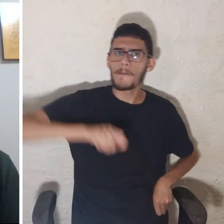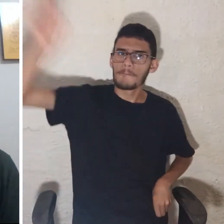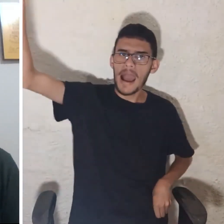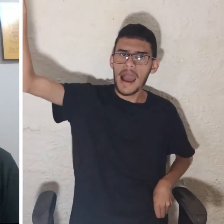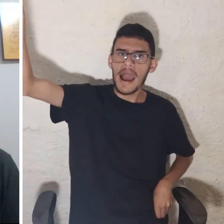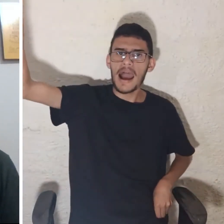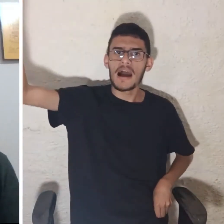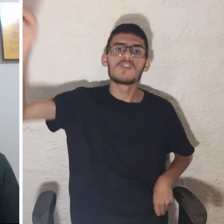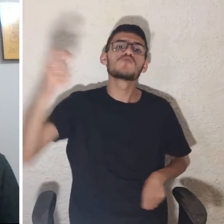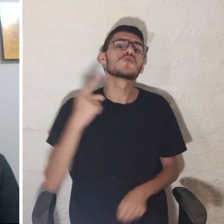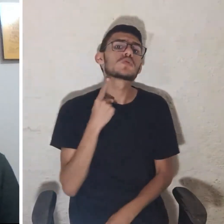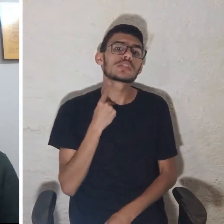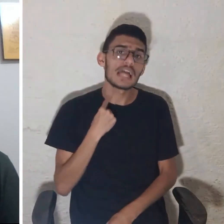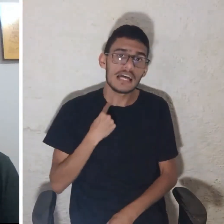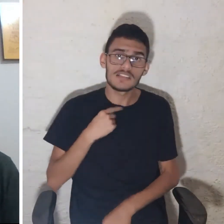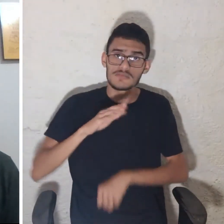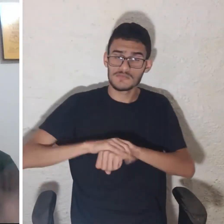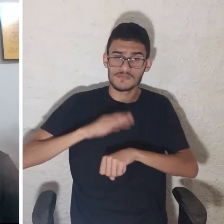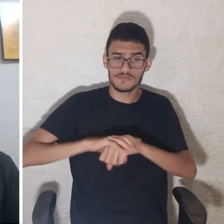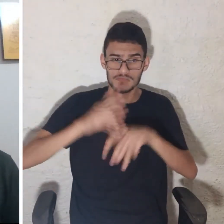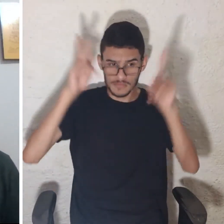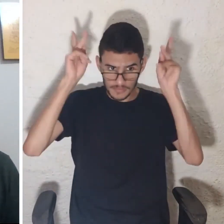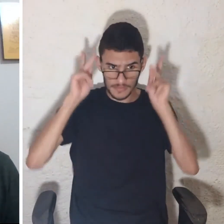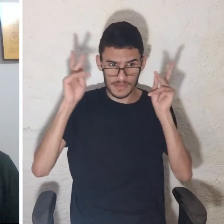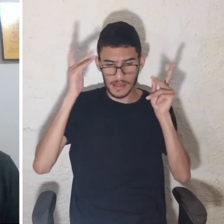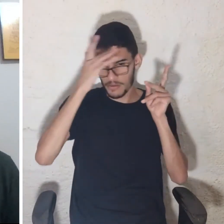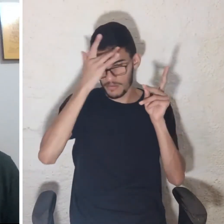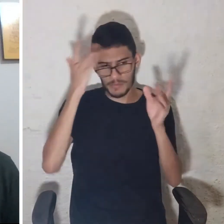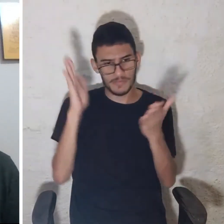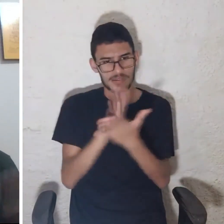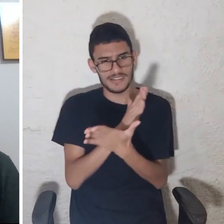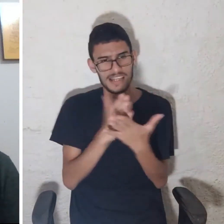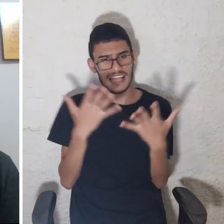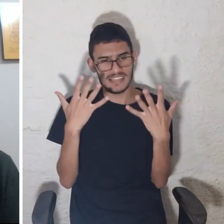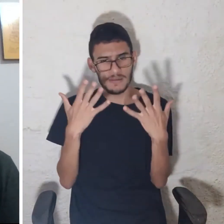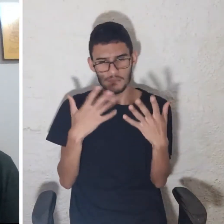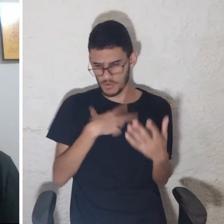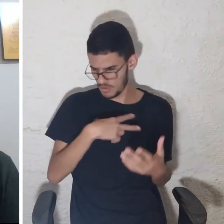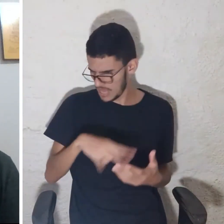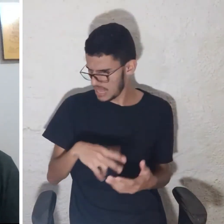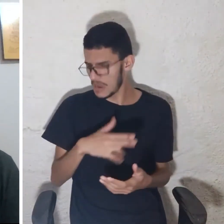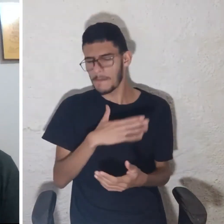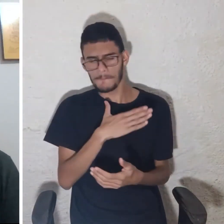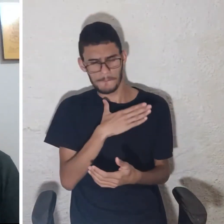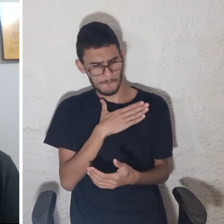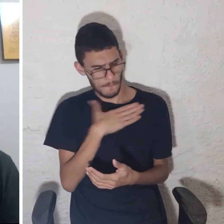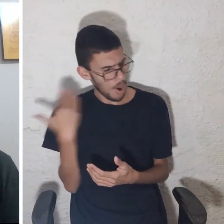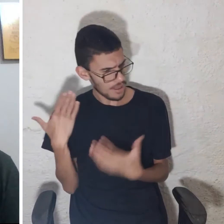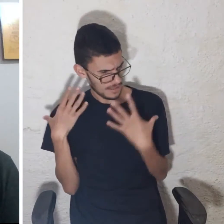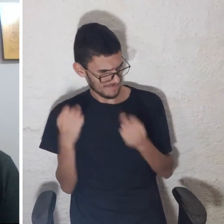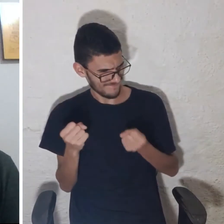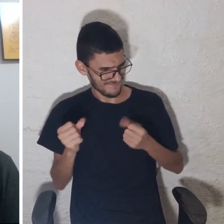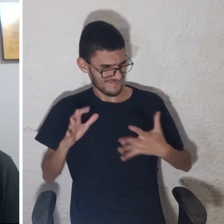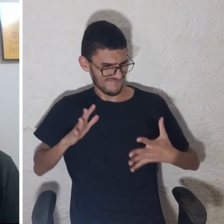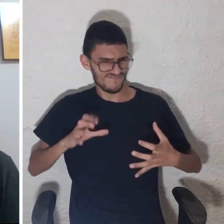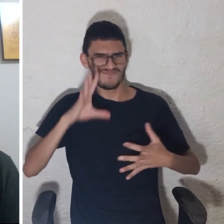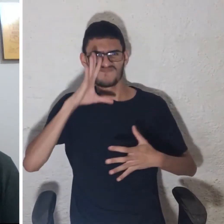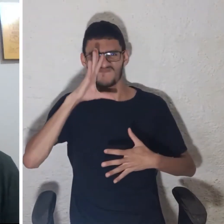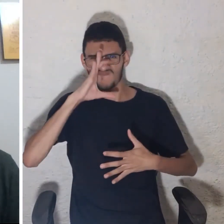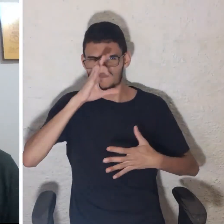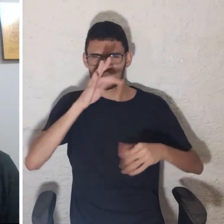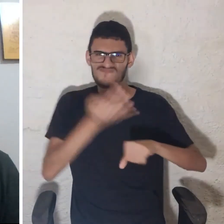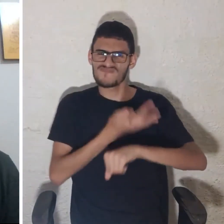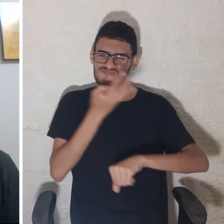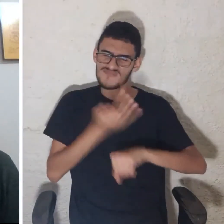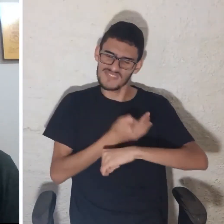desejo dele, né, independência ou morte. Alguns preferiram a morte, né? Alguns portugueses resolveram, então, lutar, resolveram